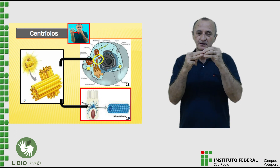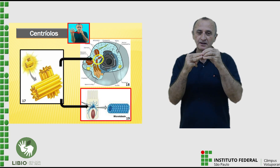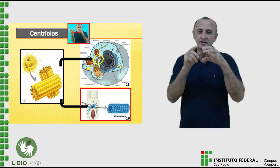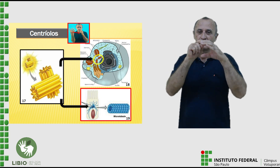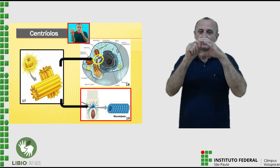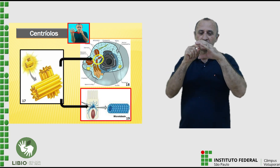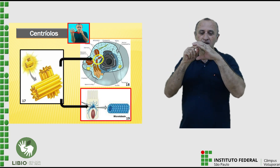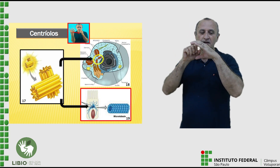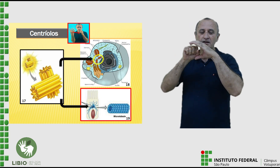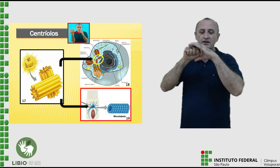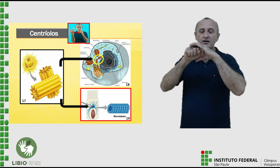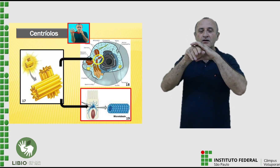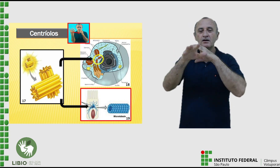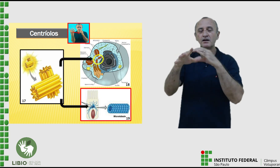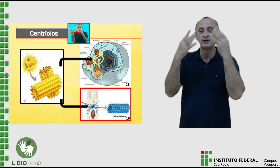eucariotos